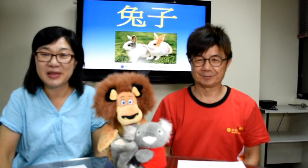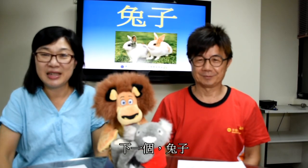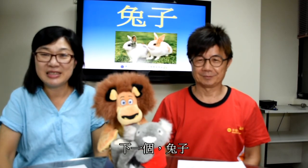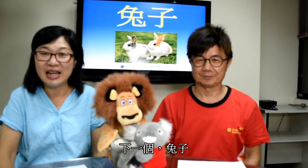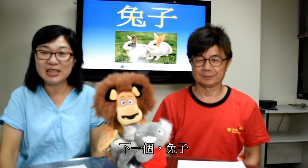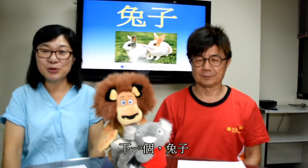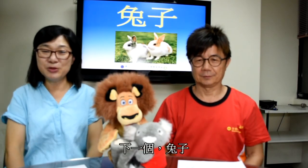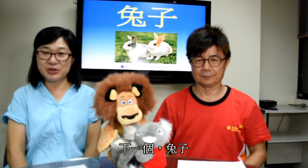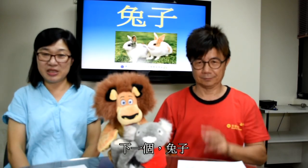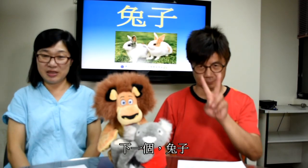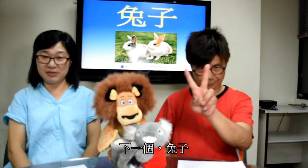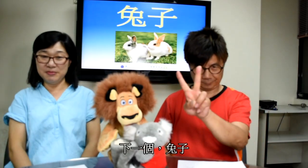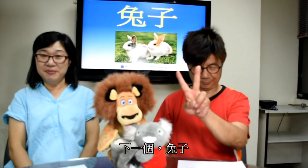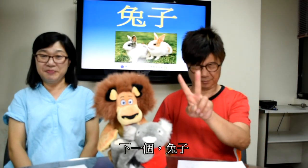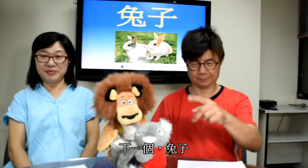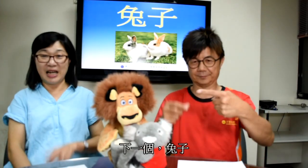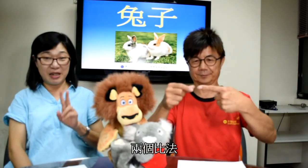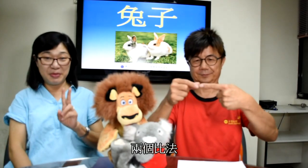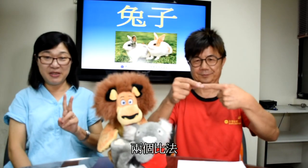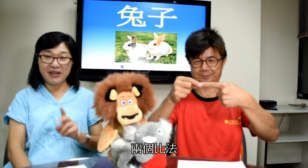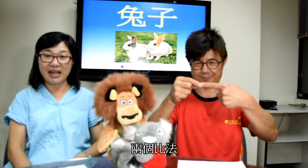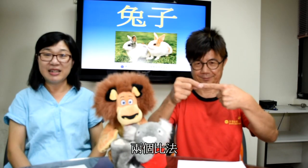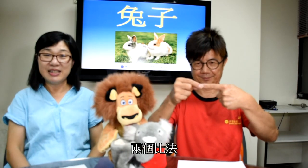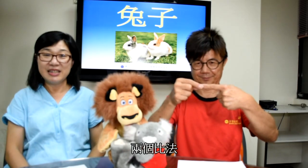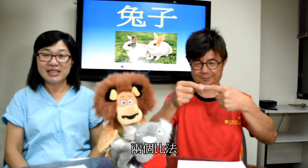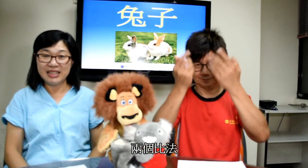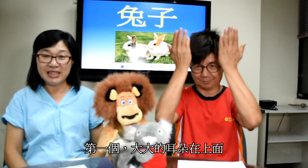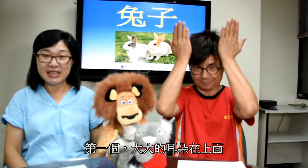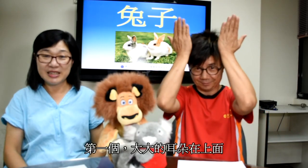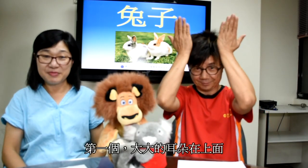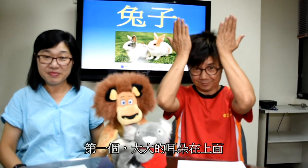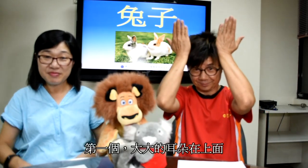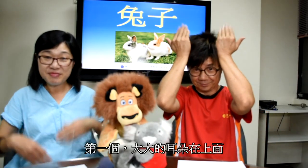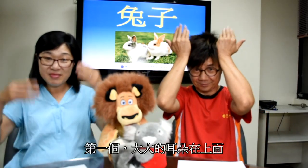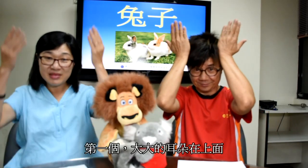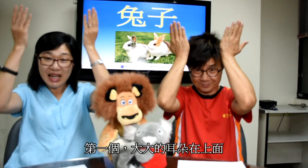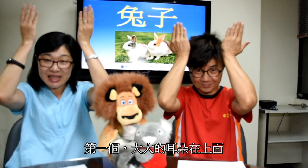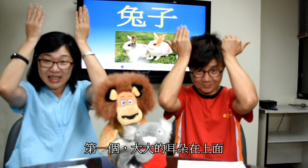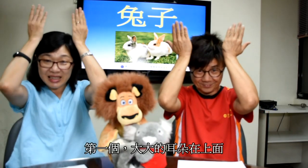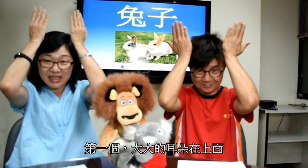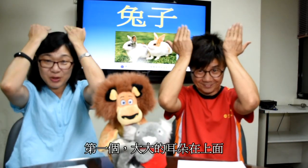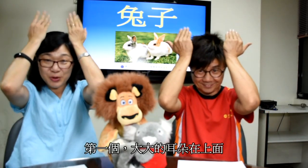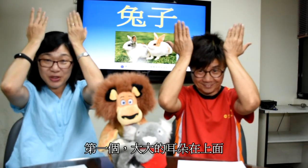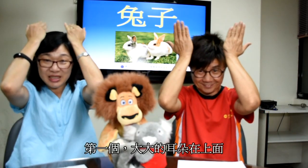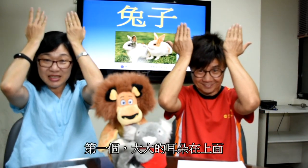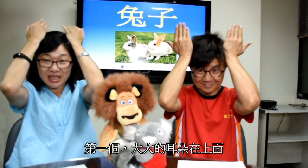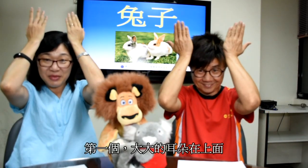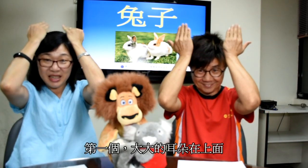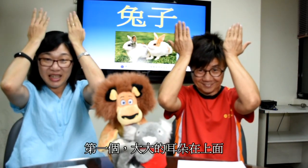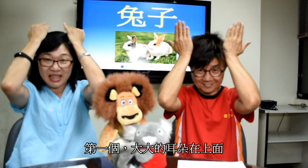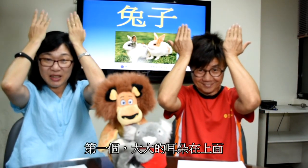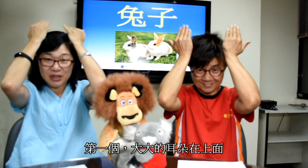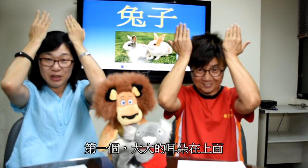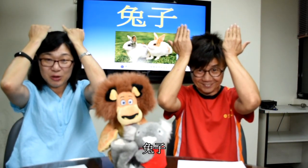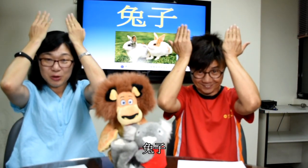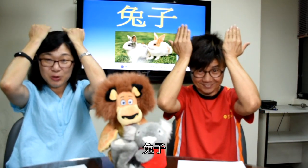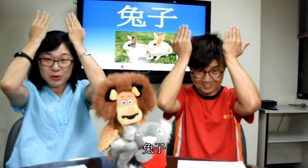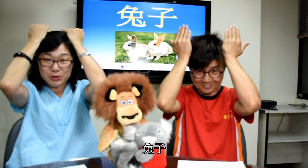下一个兔子，两个笔法，第一个大大的耳朵在上面，兔